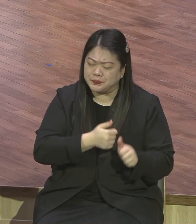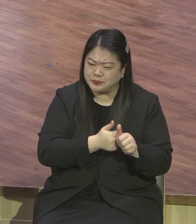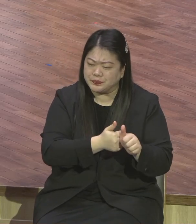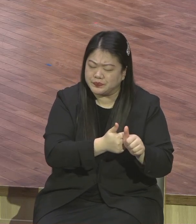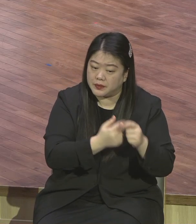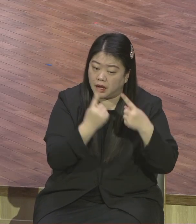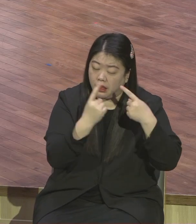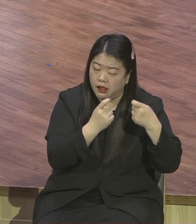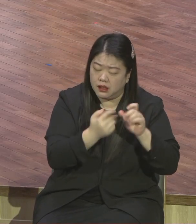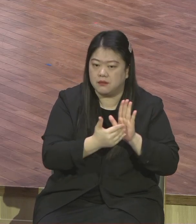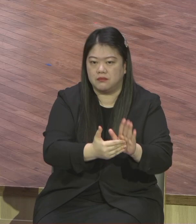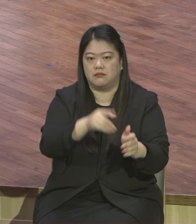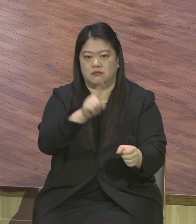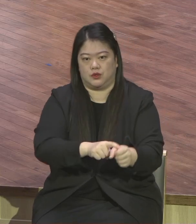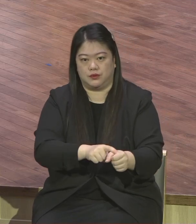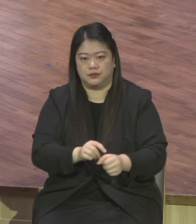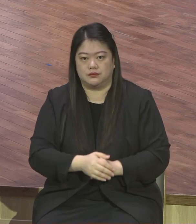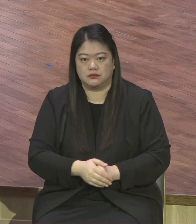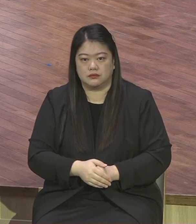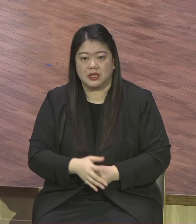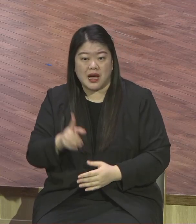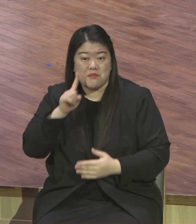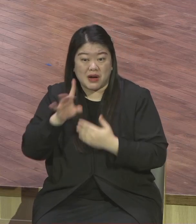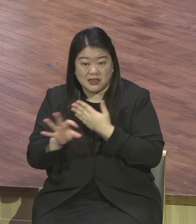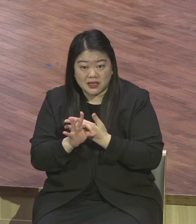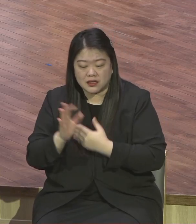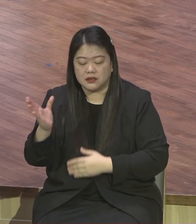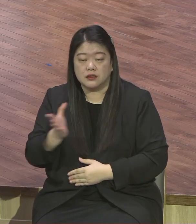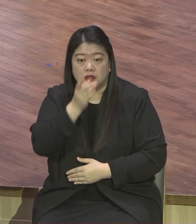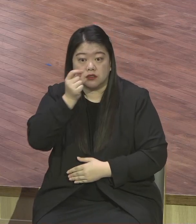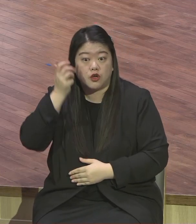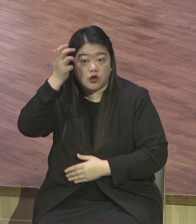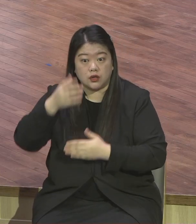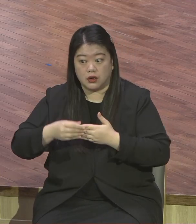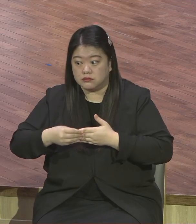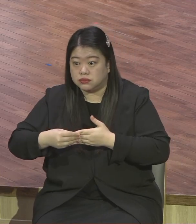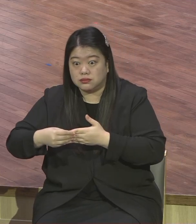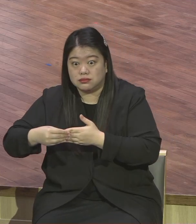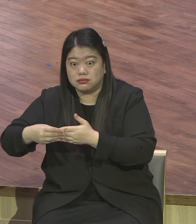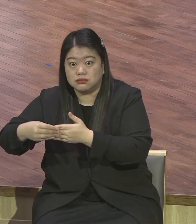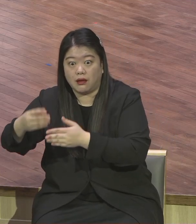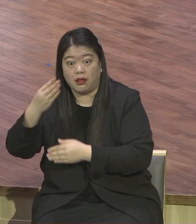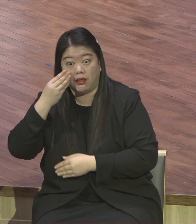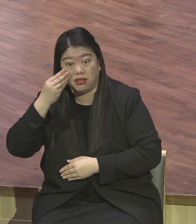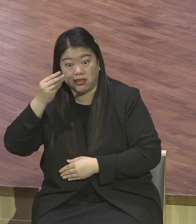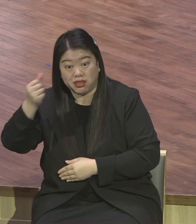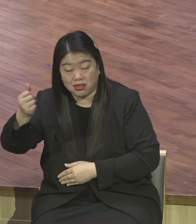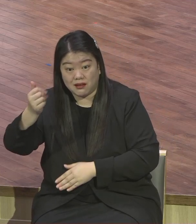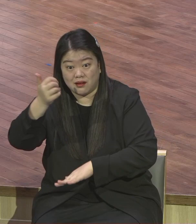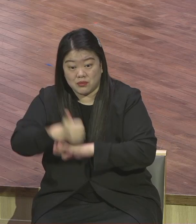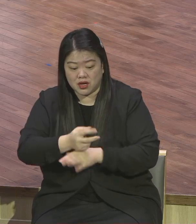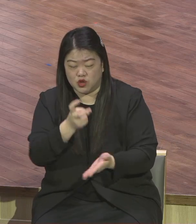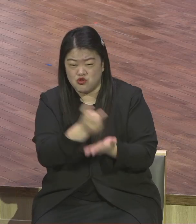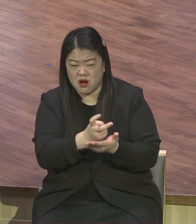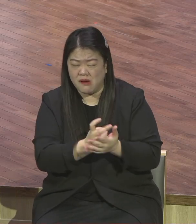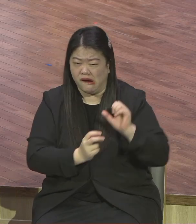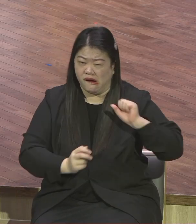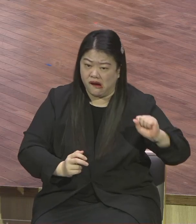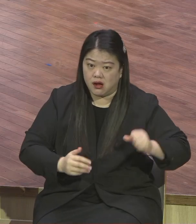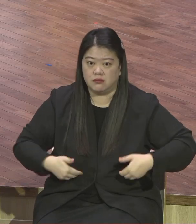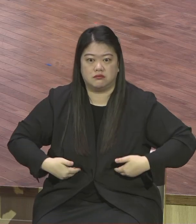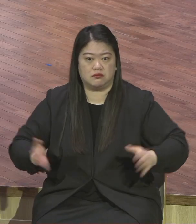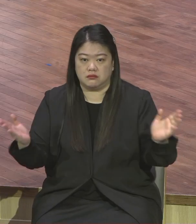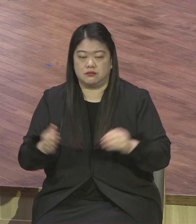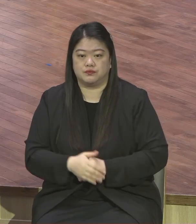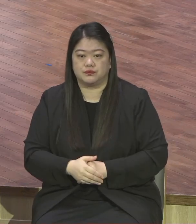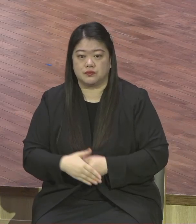못하게 하려 함이니라. 너희가 만일 성령이 인도하시는 바가 되면 율법 아래에 있지 아니하리라. 육체의